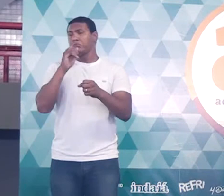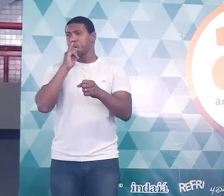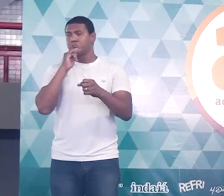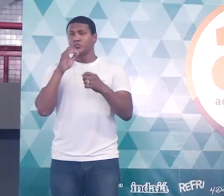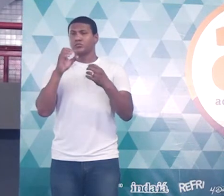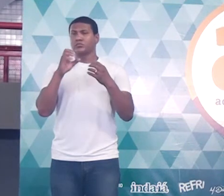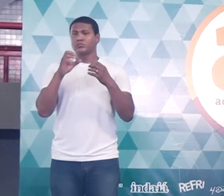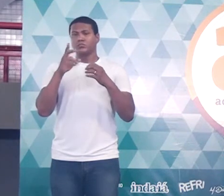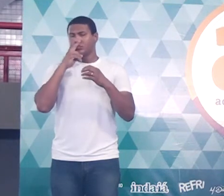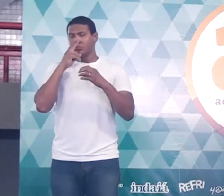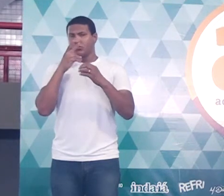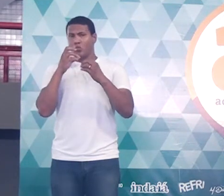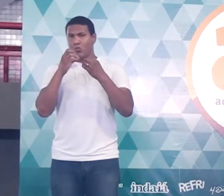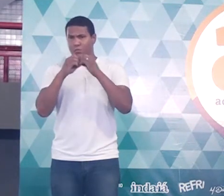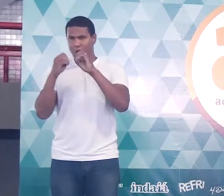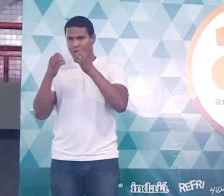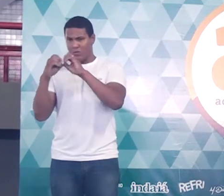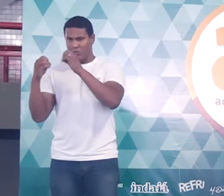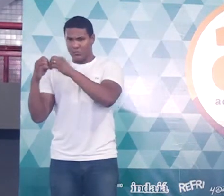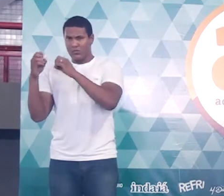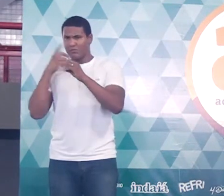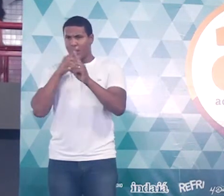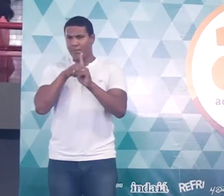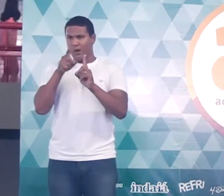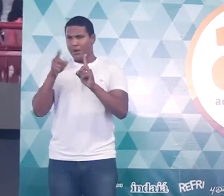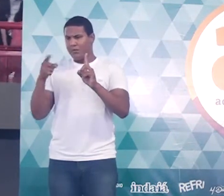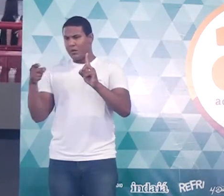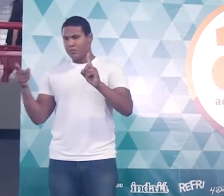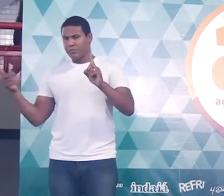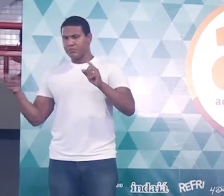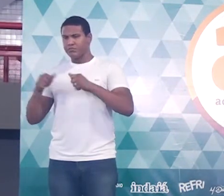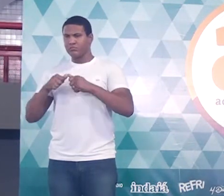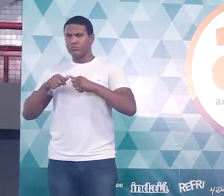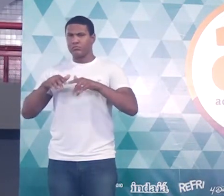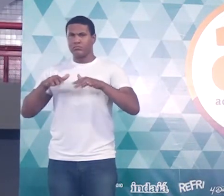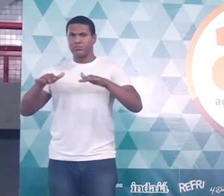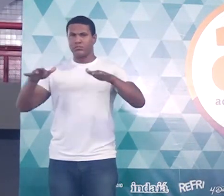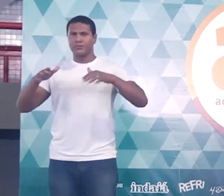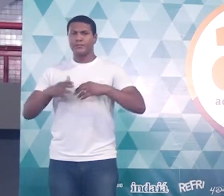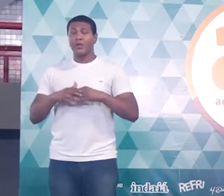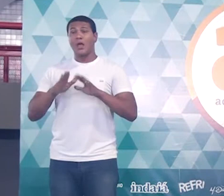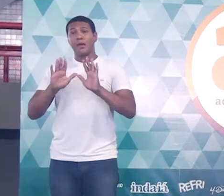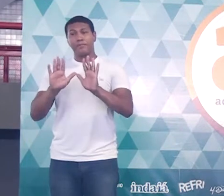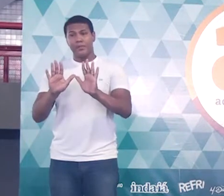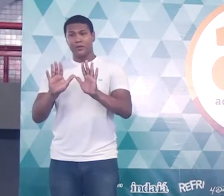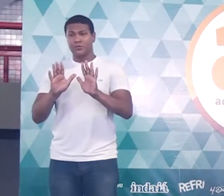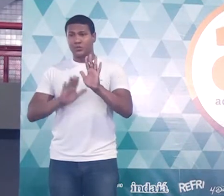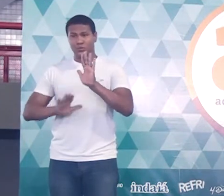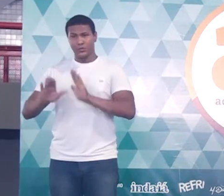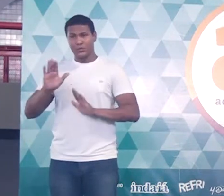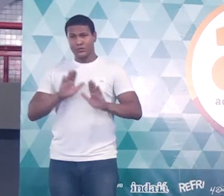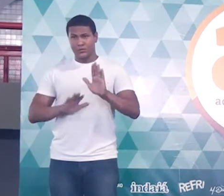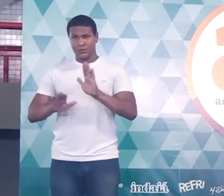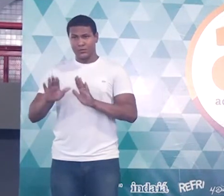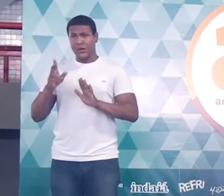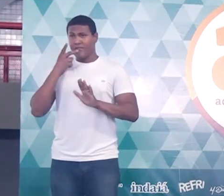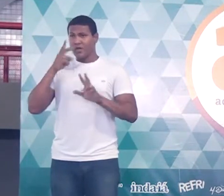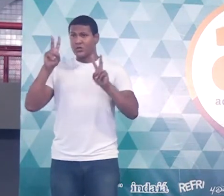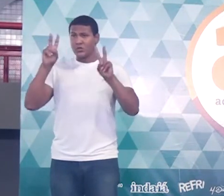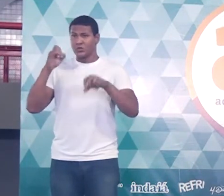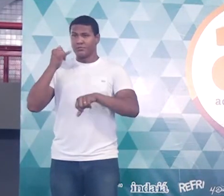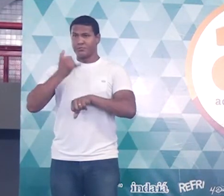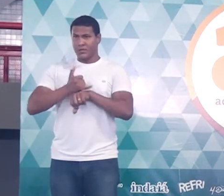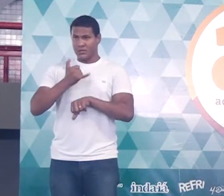partícula sem transporte de matéria. Ocorre principalmente em metais. Agora, cuidado, hein? Quando a gente fala de